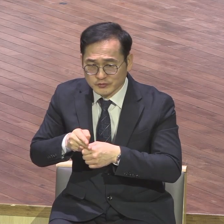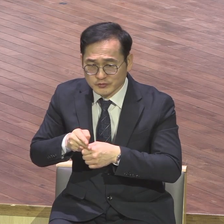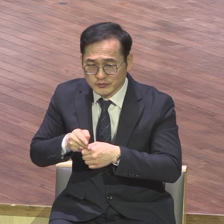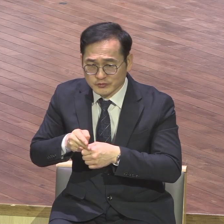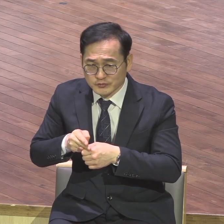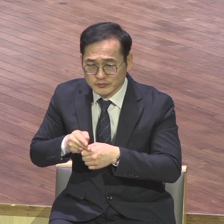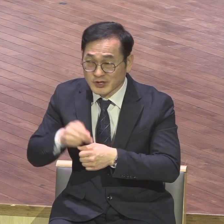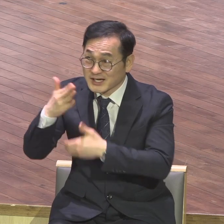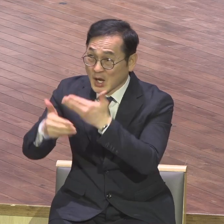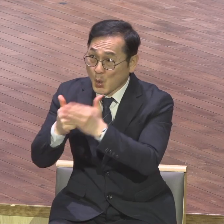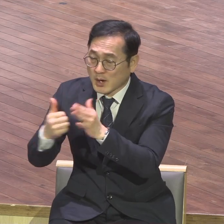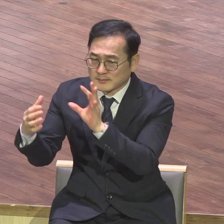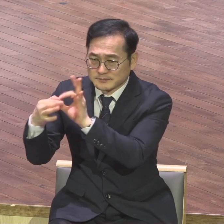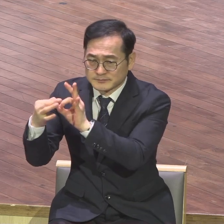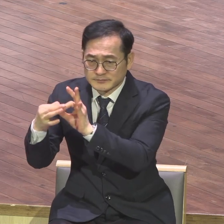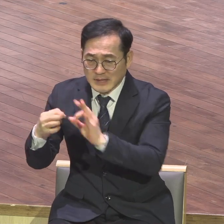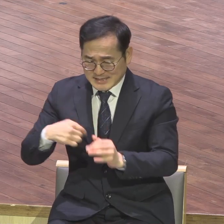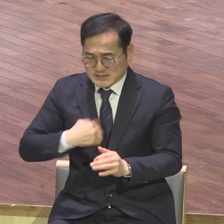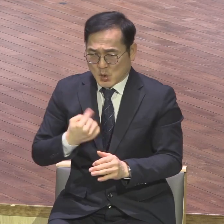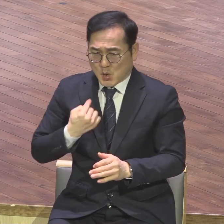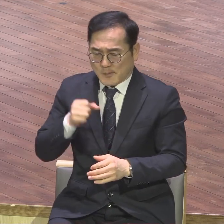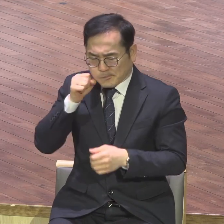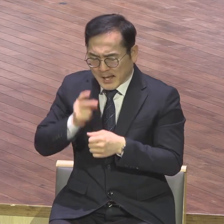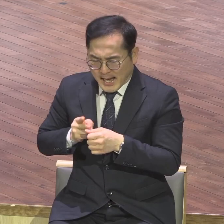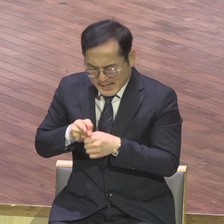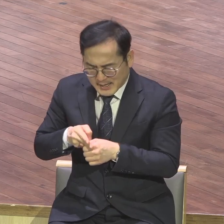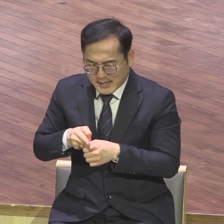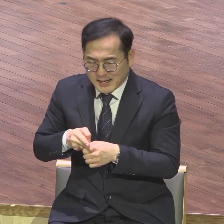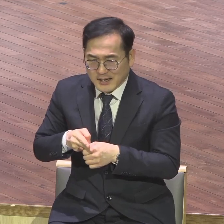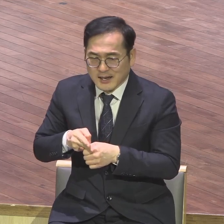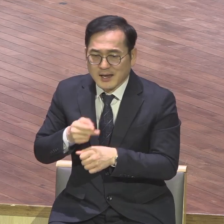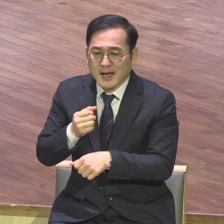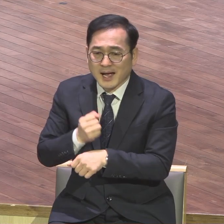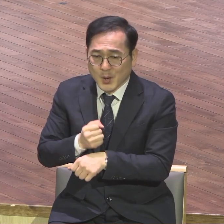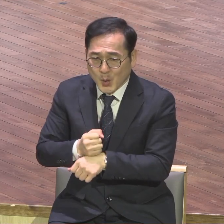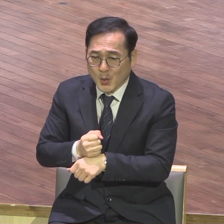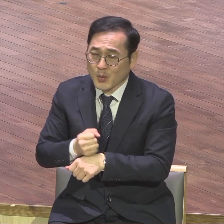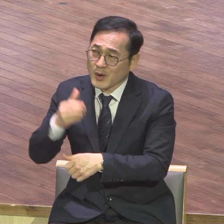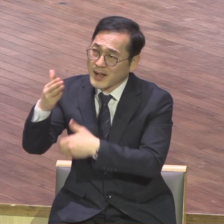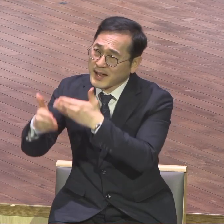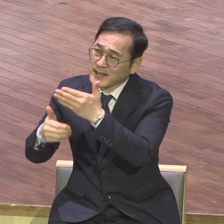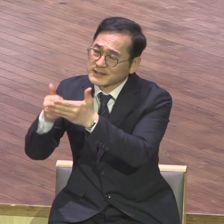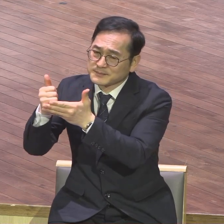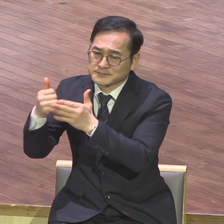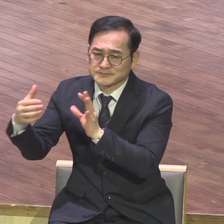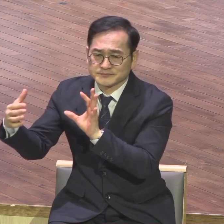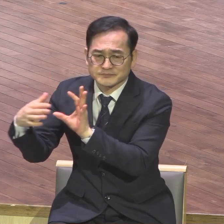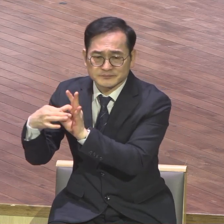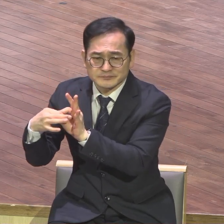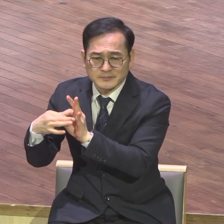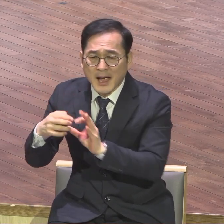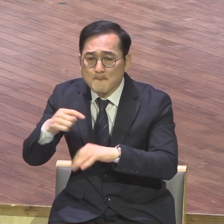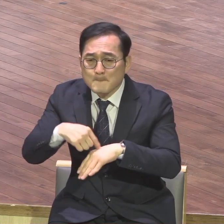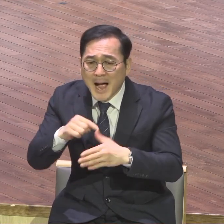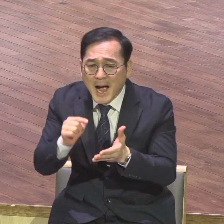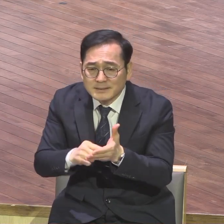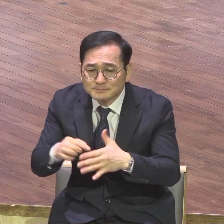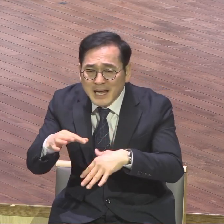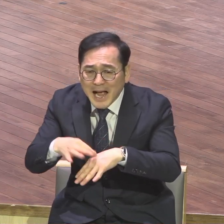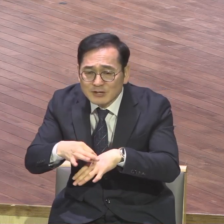그러니까 너희는 스스로 할례를 향하여 너희 마음 가죽을 베고 나 여호와께 속아. 마음으로 마음 가죽을 베라. 마음